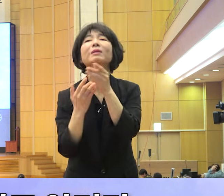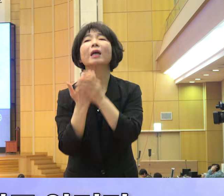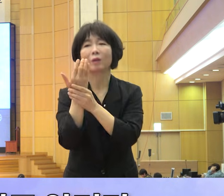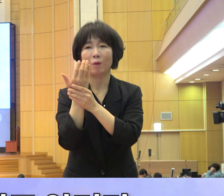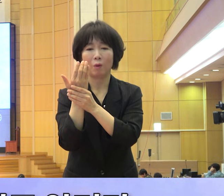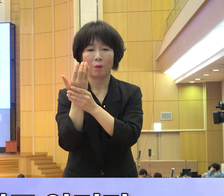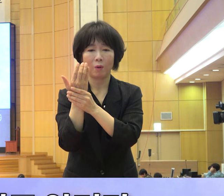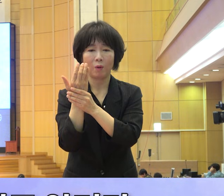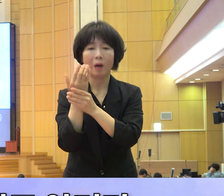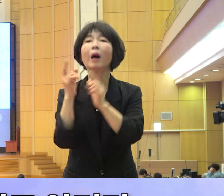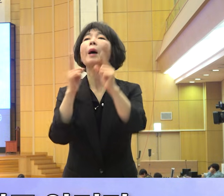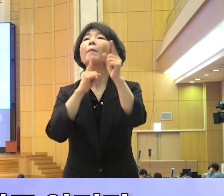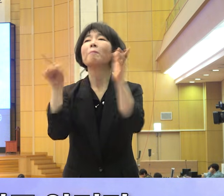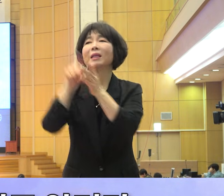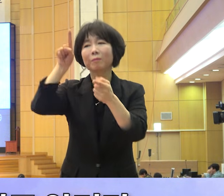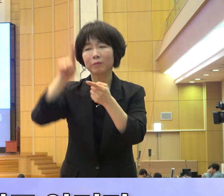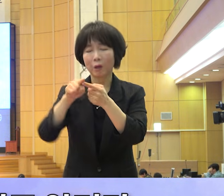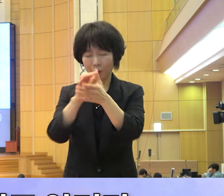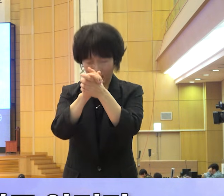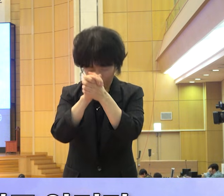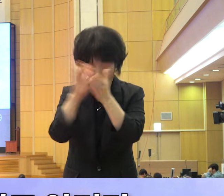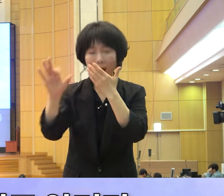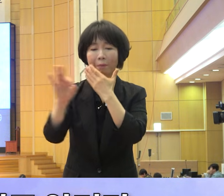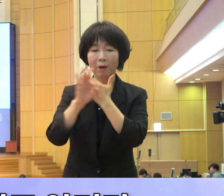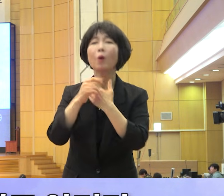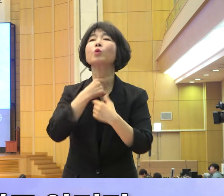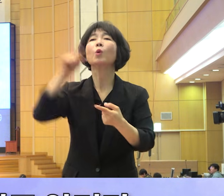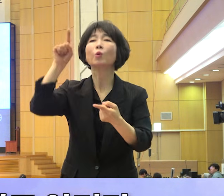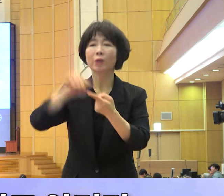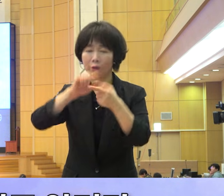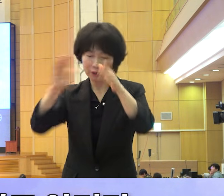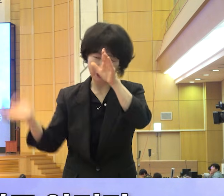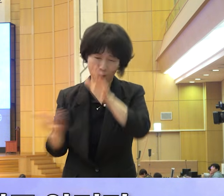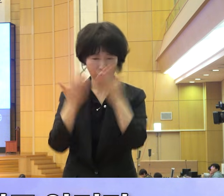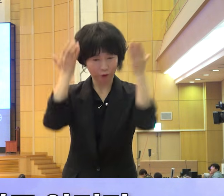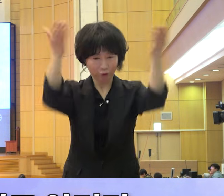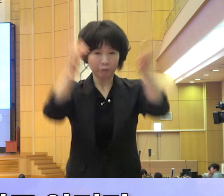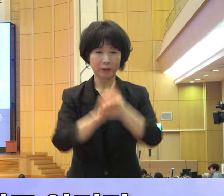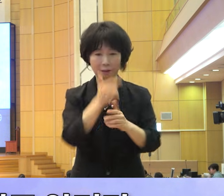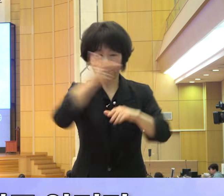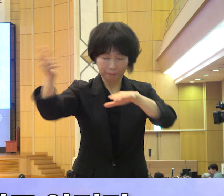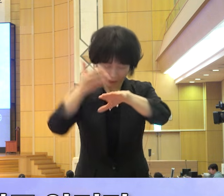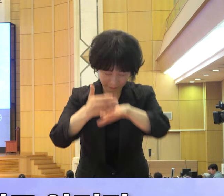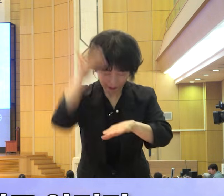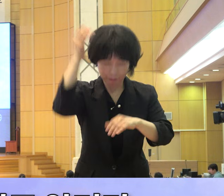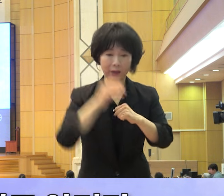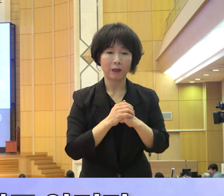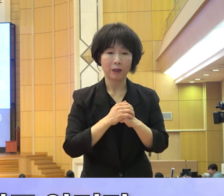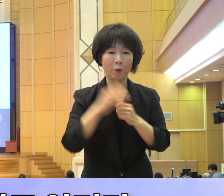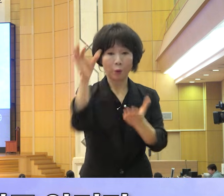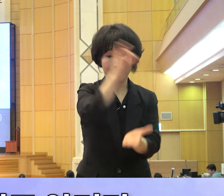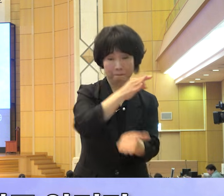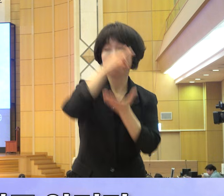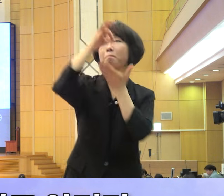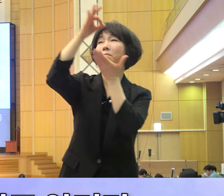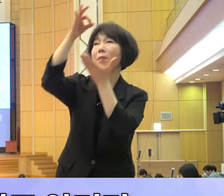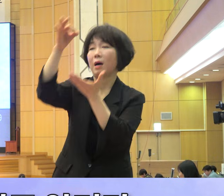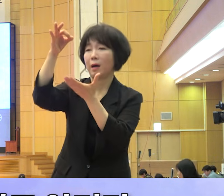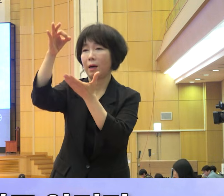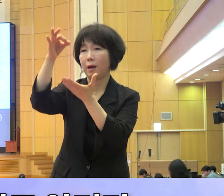깨달아지게 하시고 그 믿음대로 구할 때 소원대로 되리라. 감사합니다. 예물